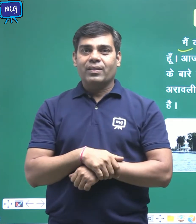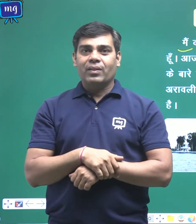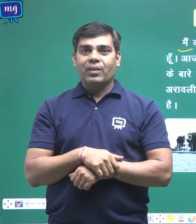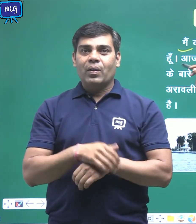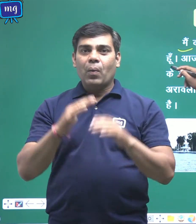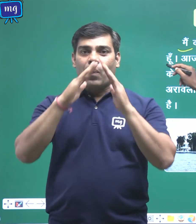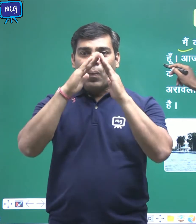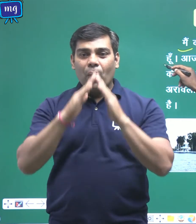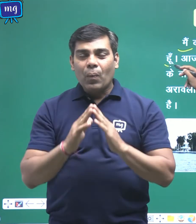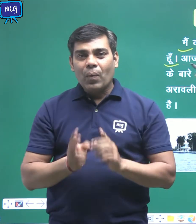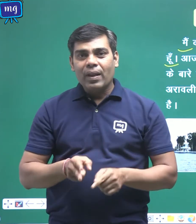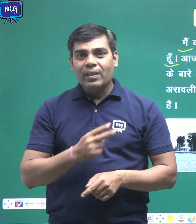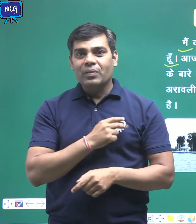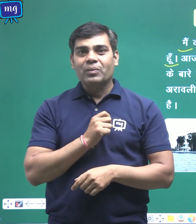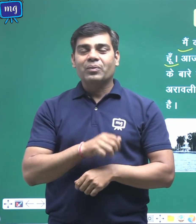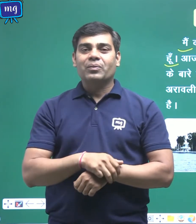रहती हूँ।